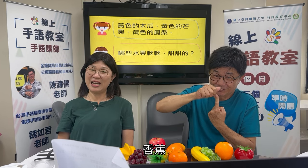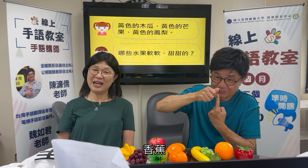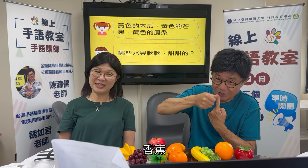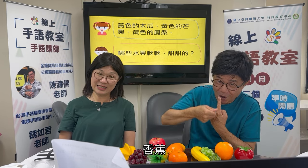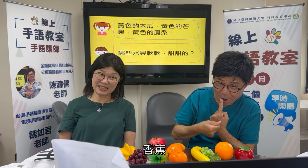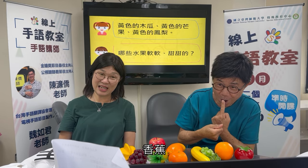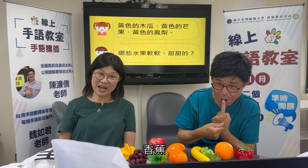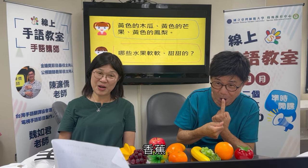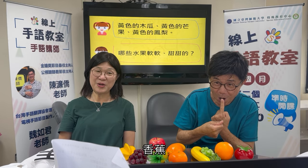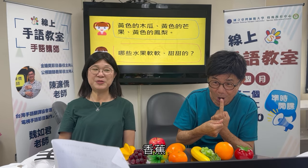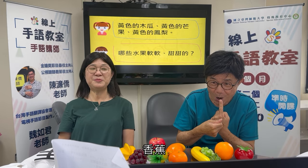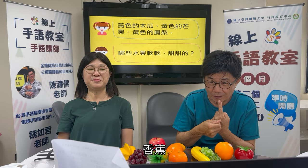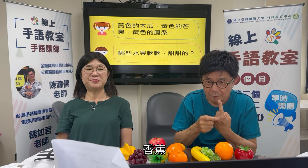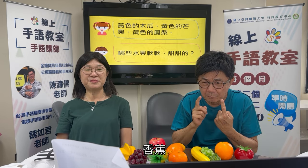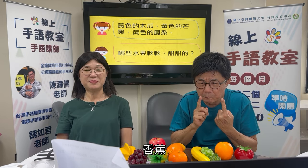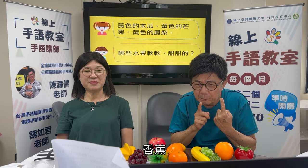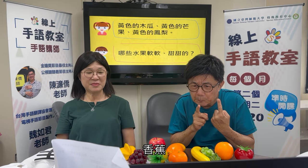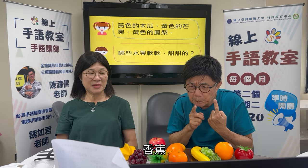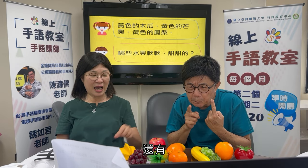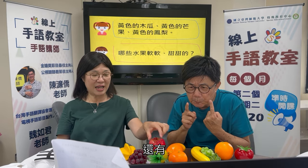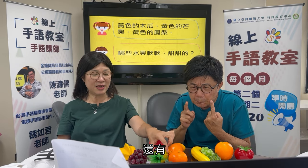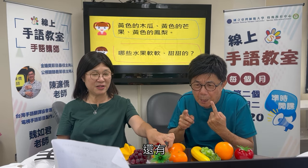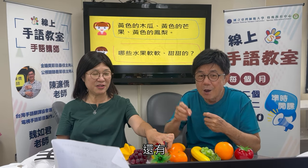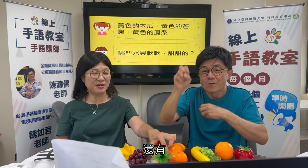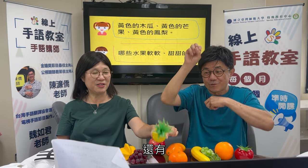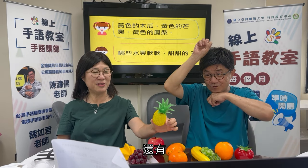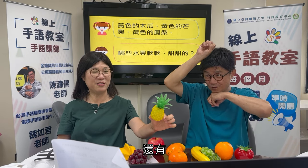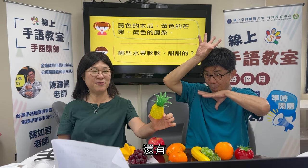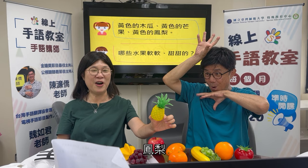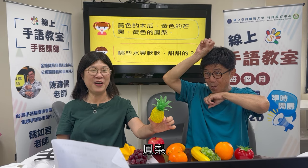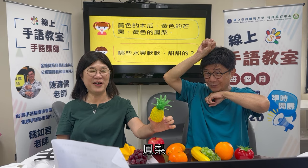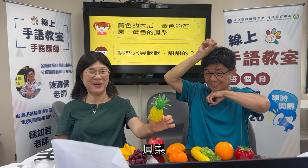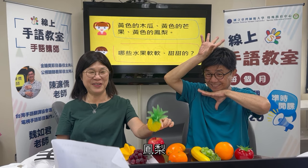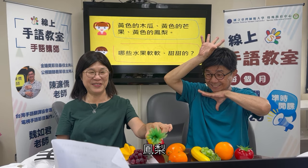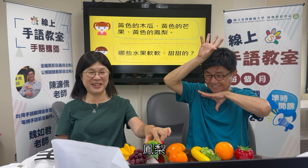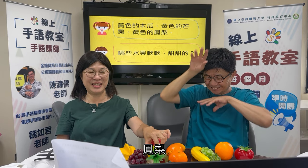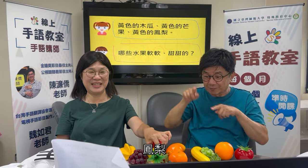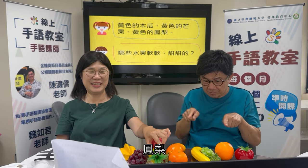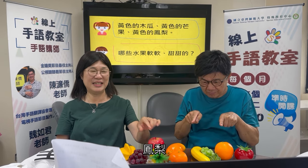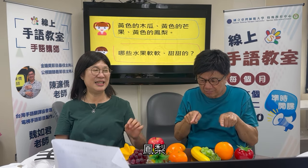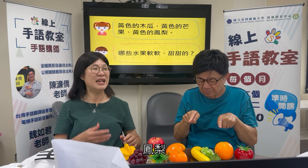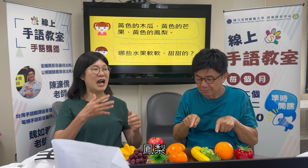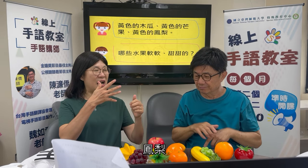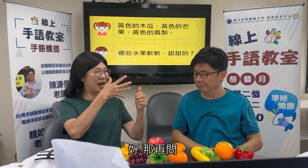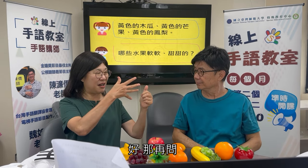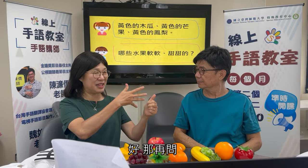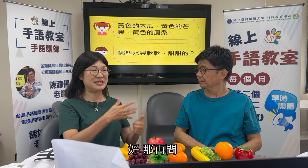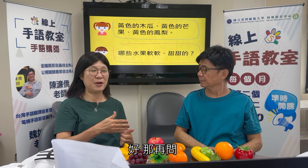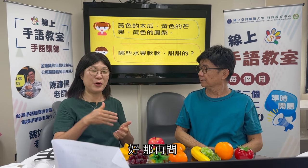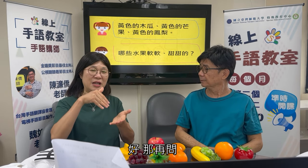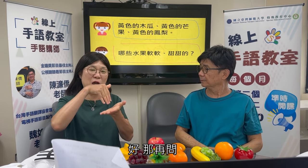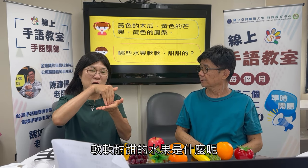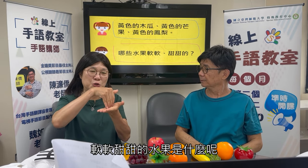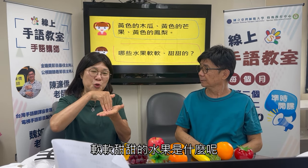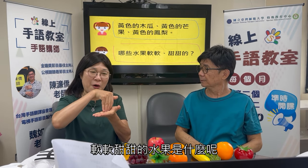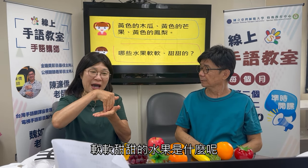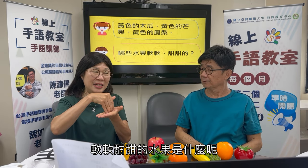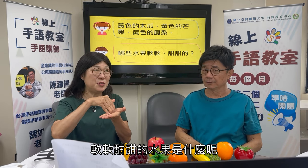香蕉，还有凤梨。好，那再问， 软